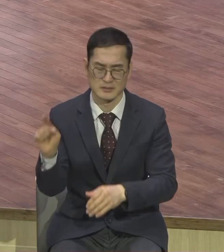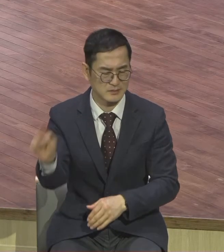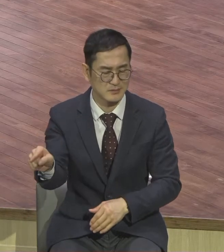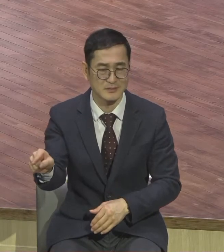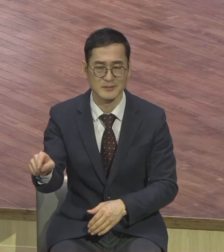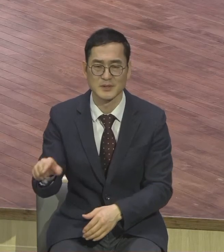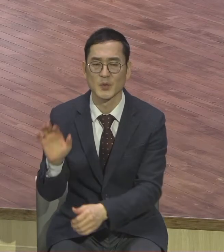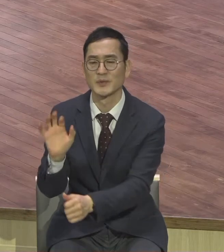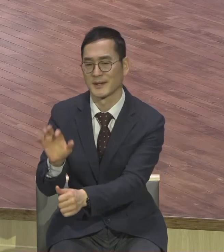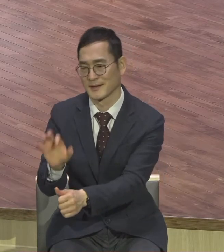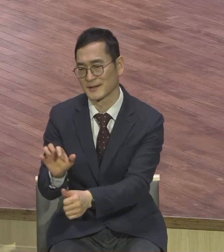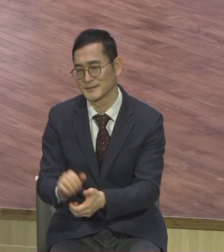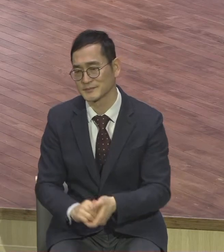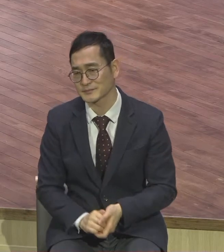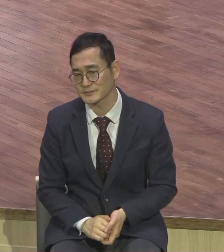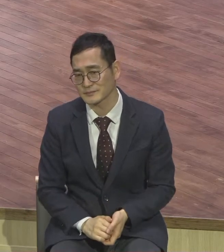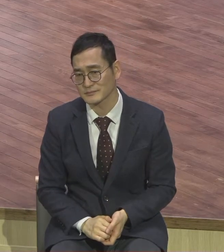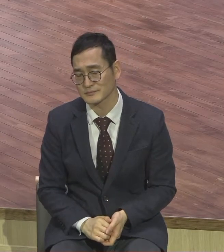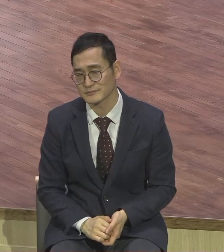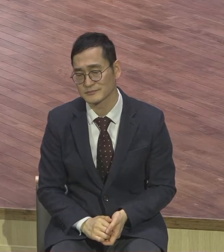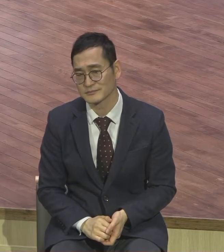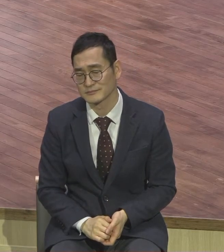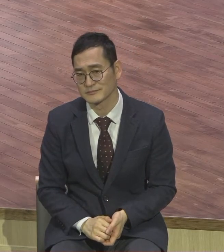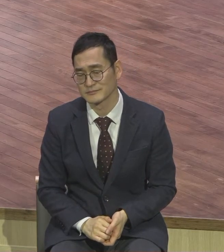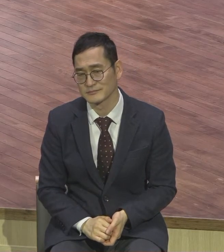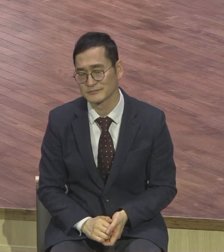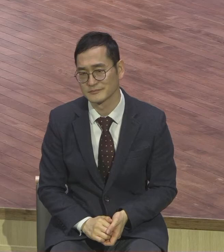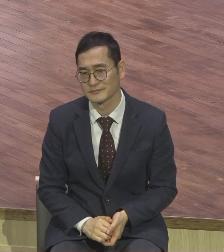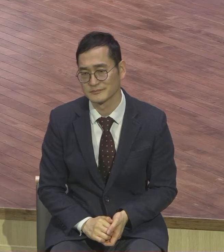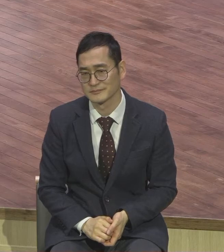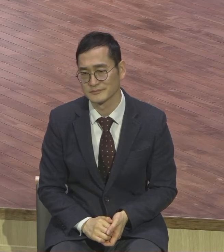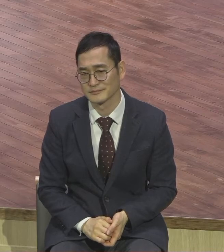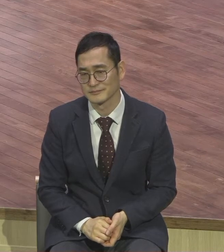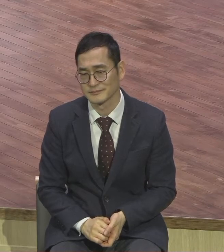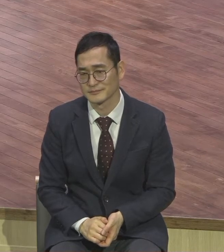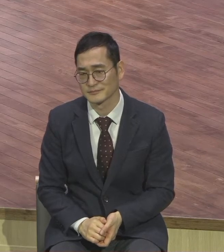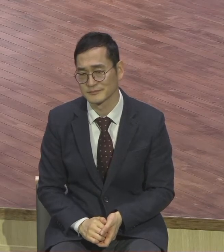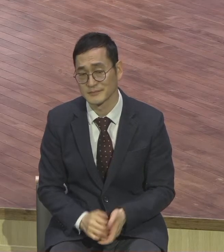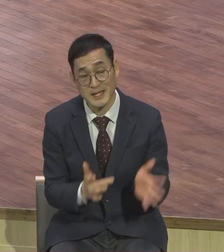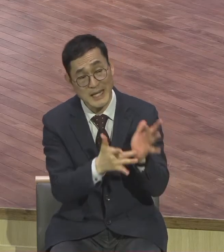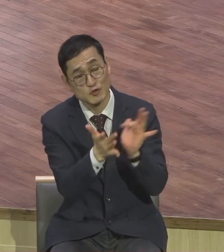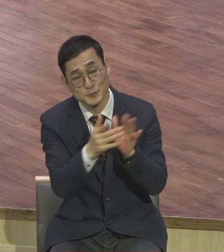지금도 믿고 있는데 믿음의 크기가 달라요.